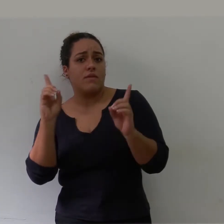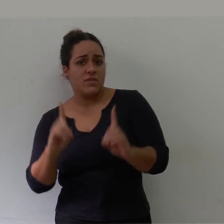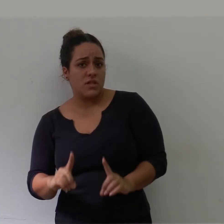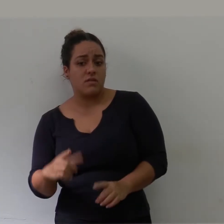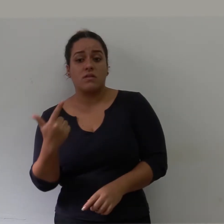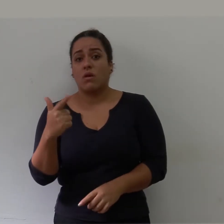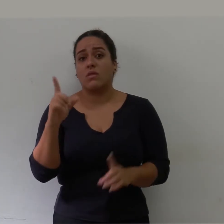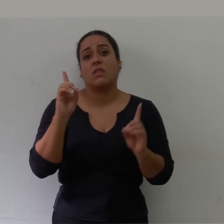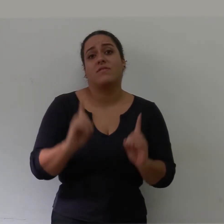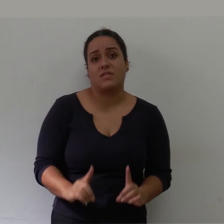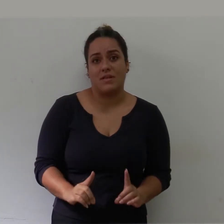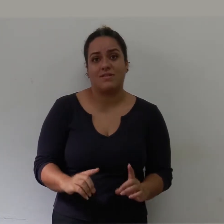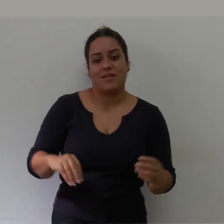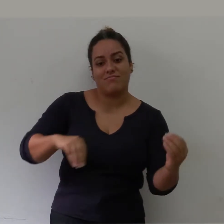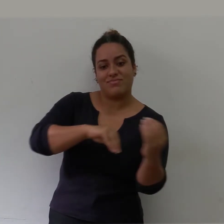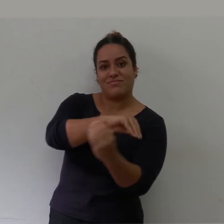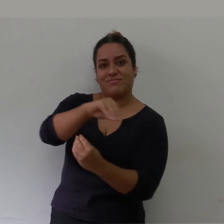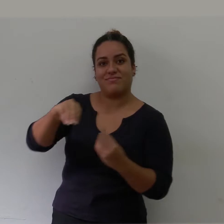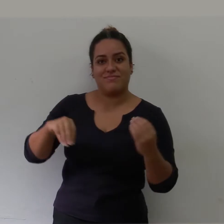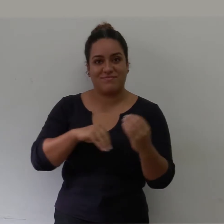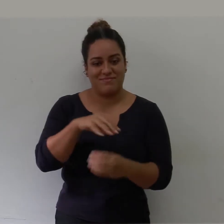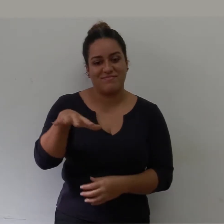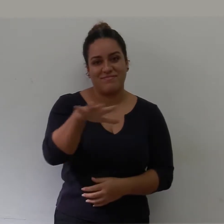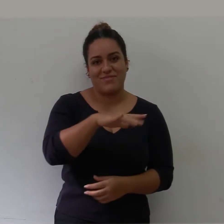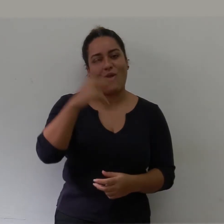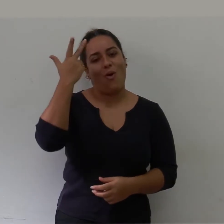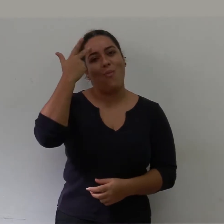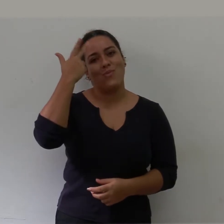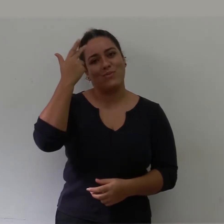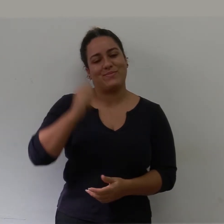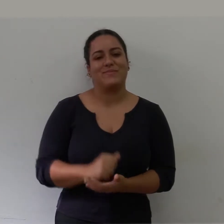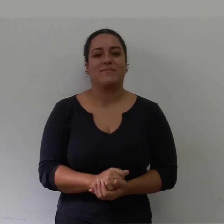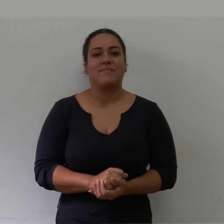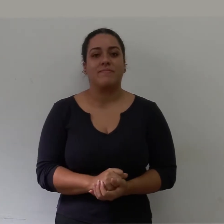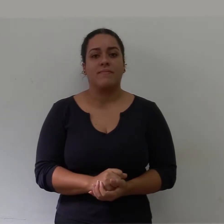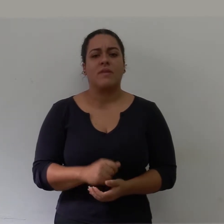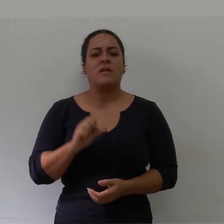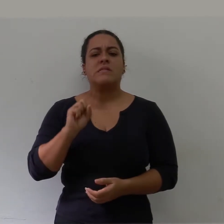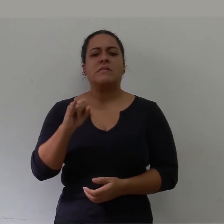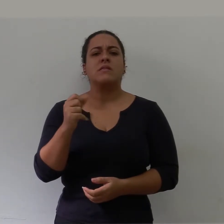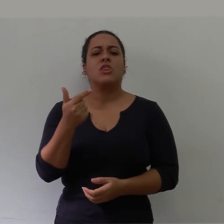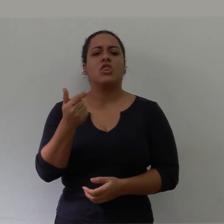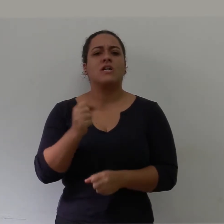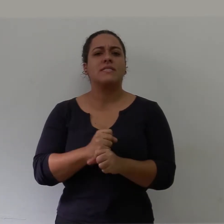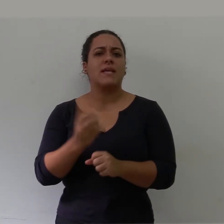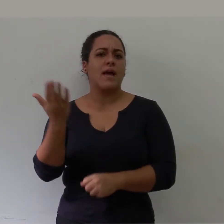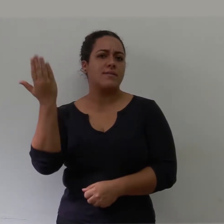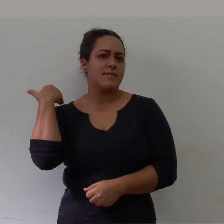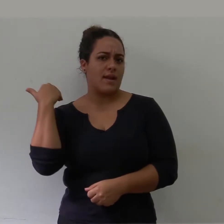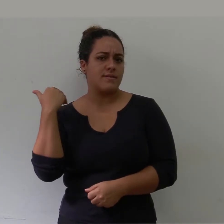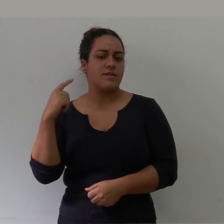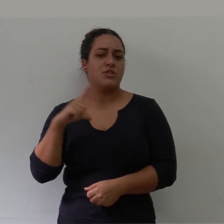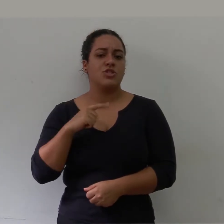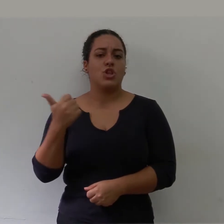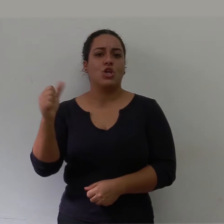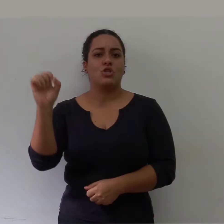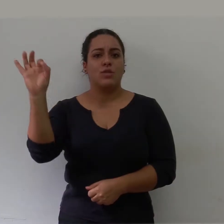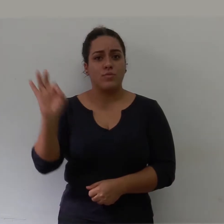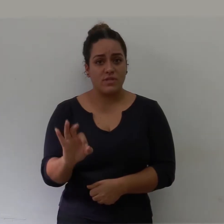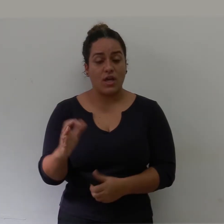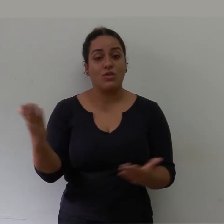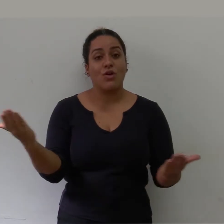cenário que tem se tornado cada vez mais comum. Se há 12 anos atrás tínhamos 18%, hoje